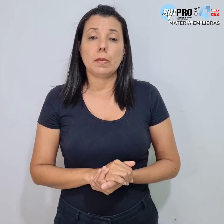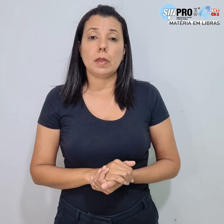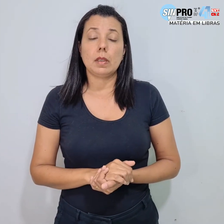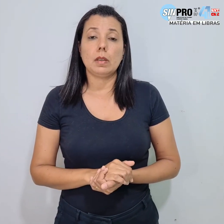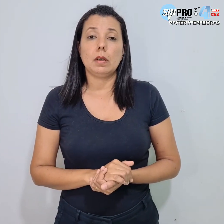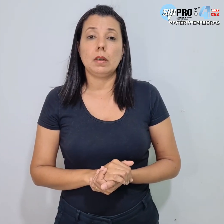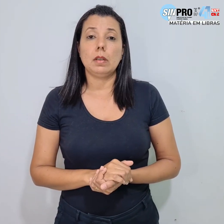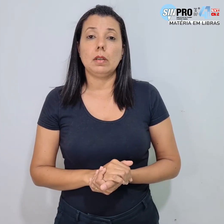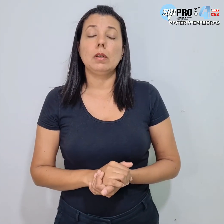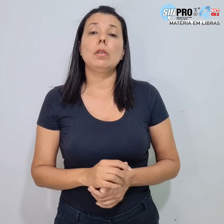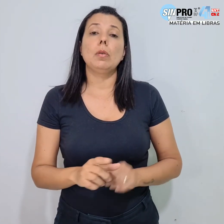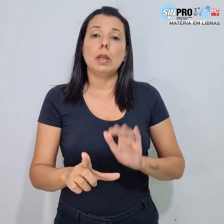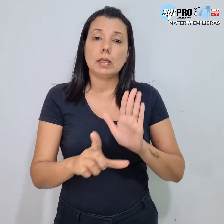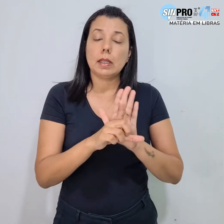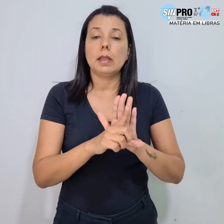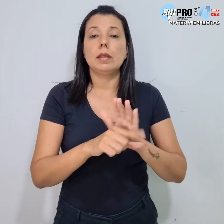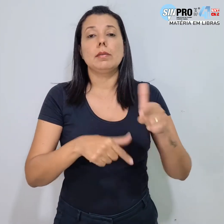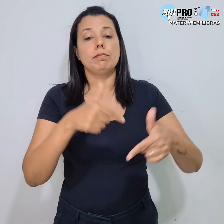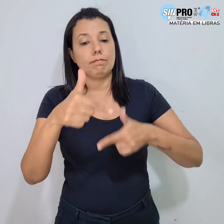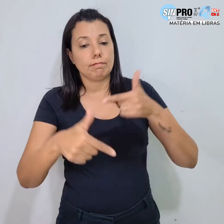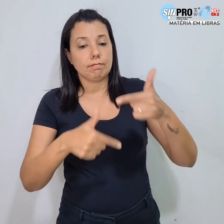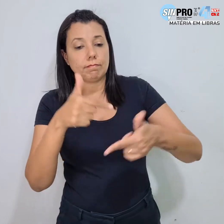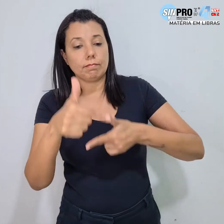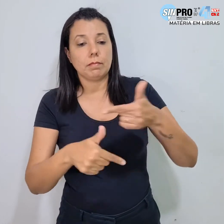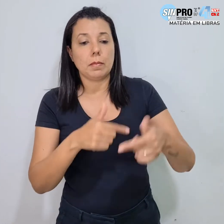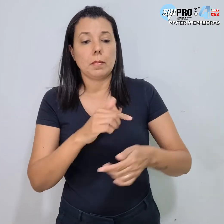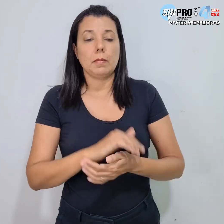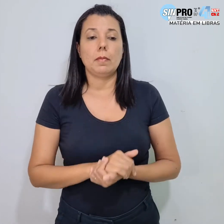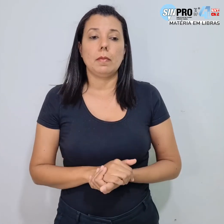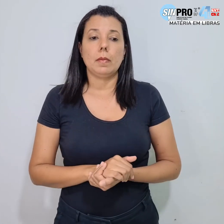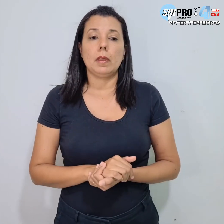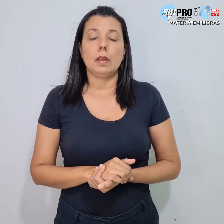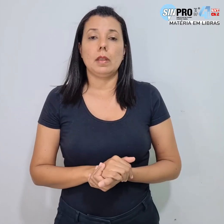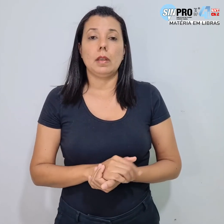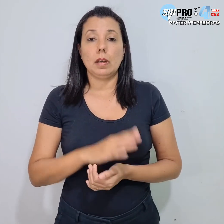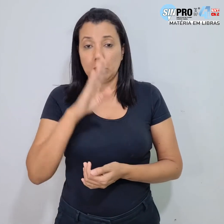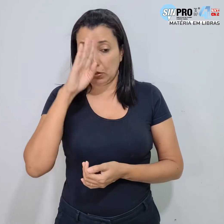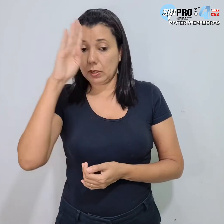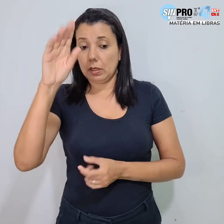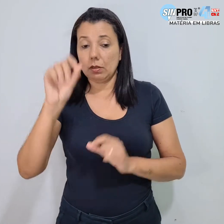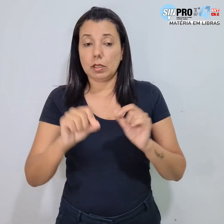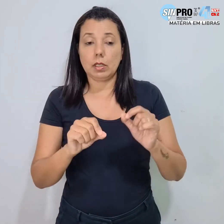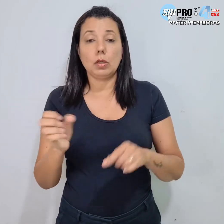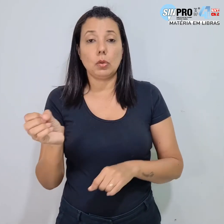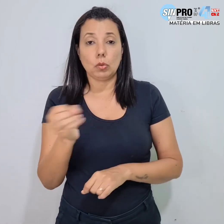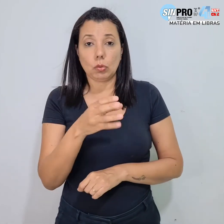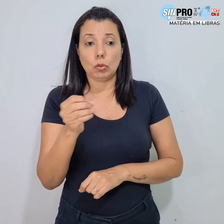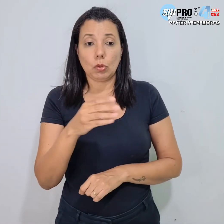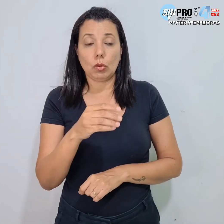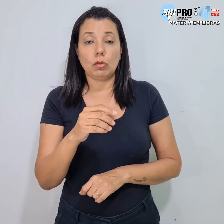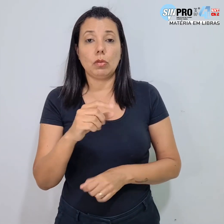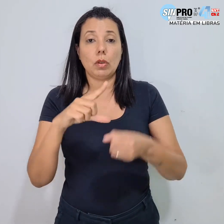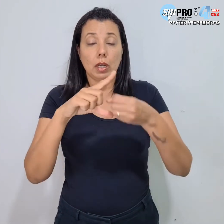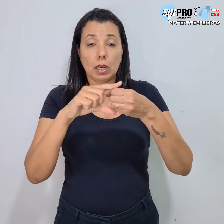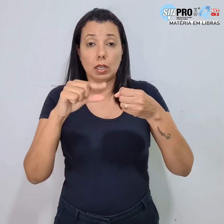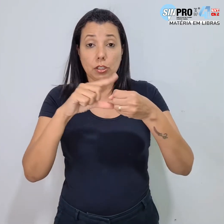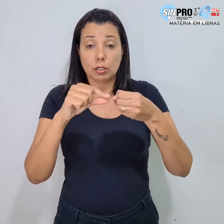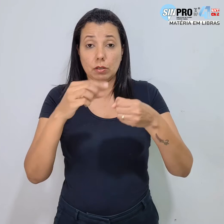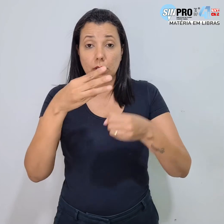a consolidação das leis trabalhistas. A prioridade do novo artigo